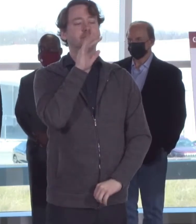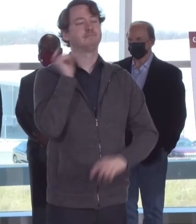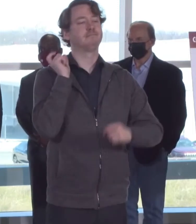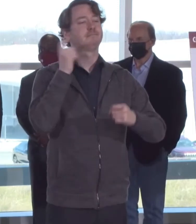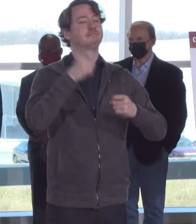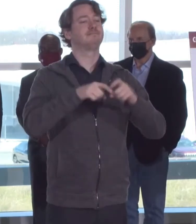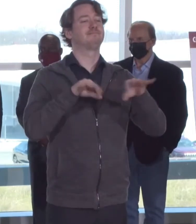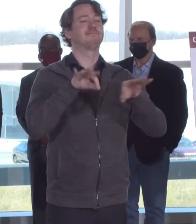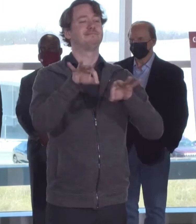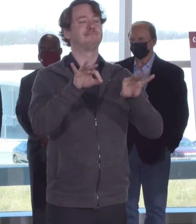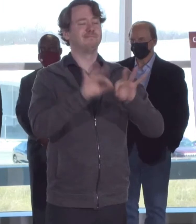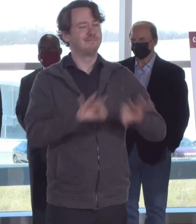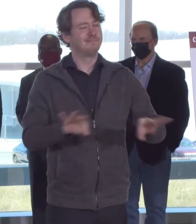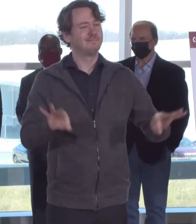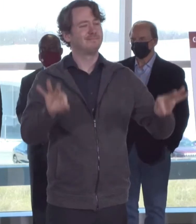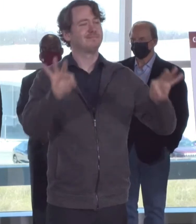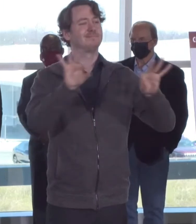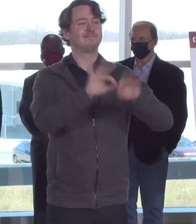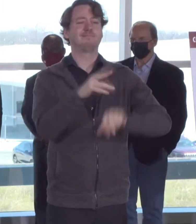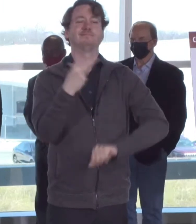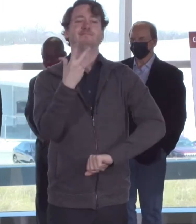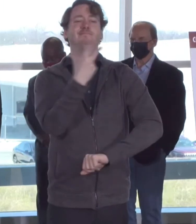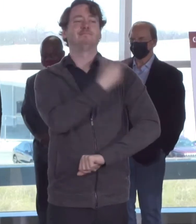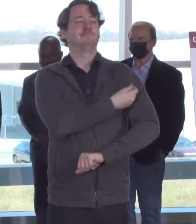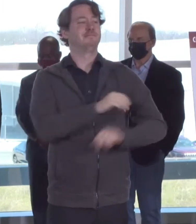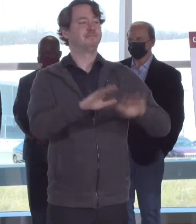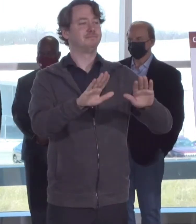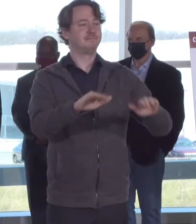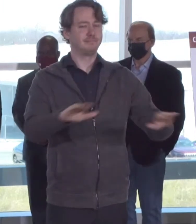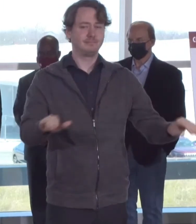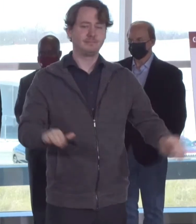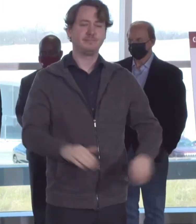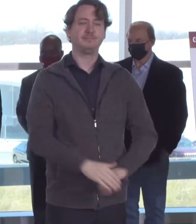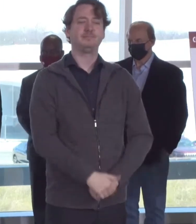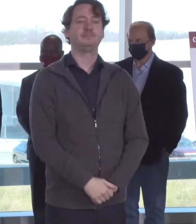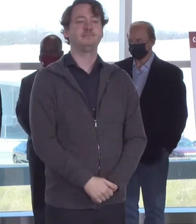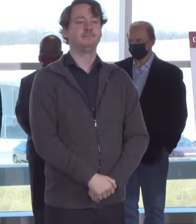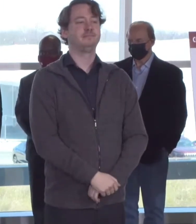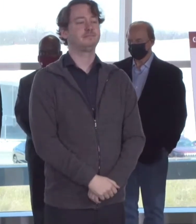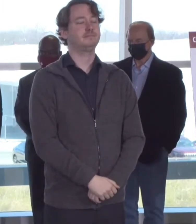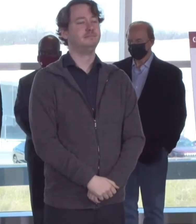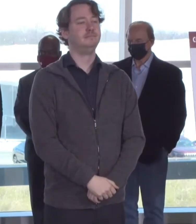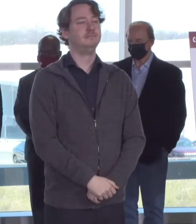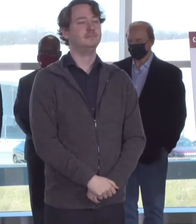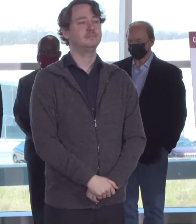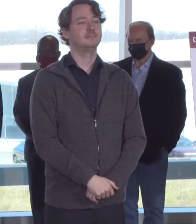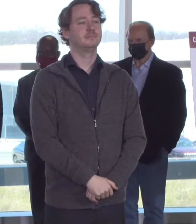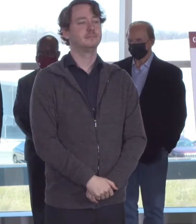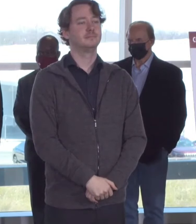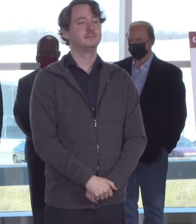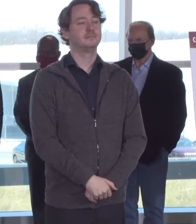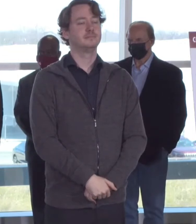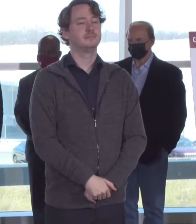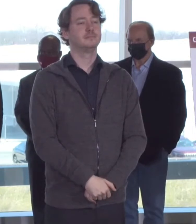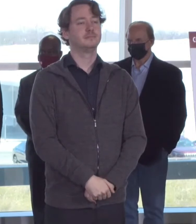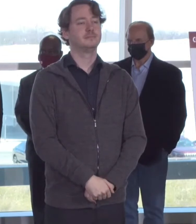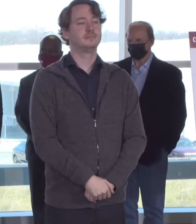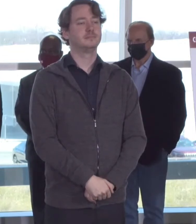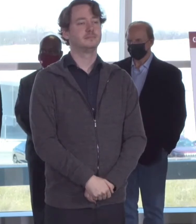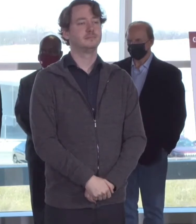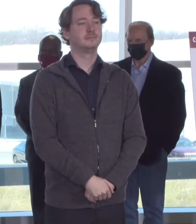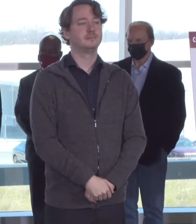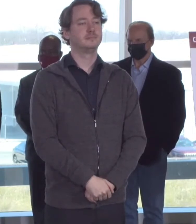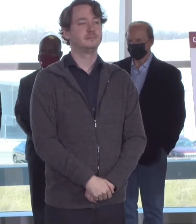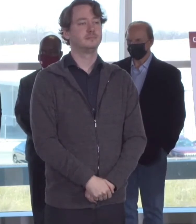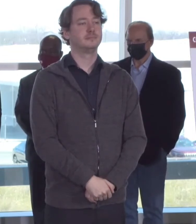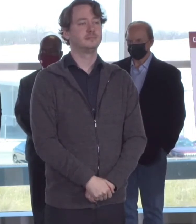de edad en 2 semanas pasado. La versión de la vacuna que se administra a